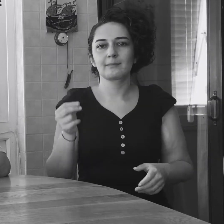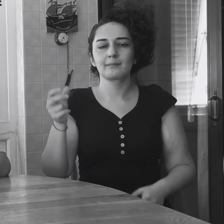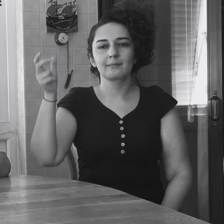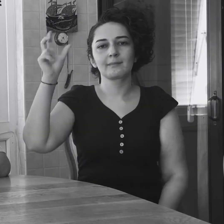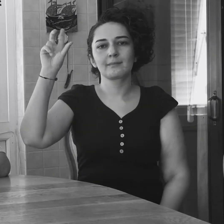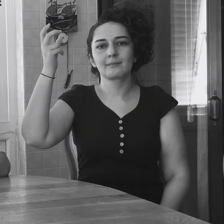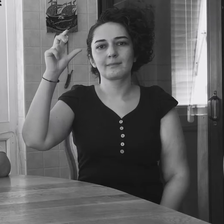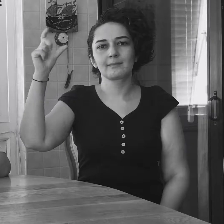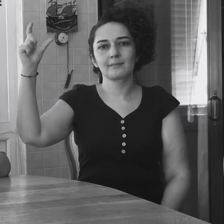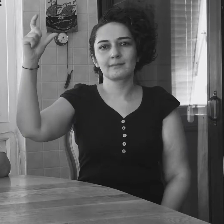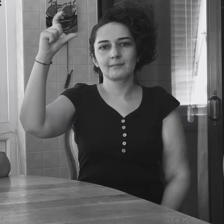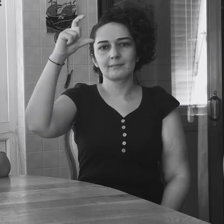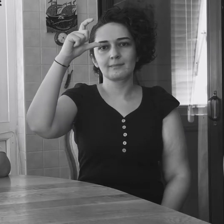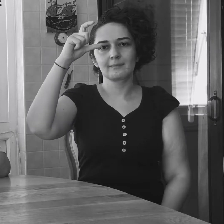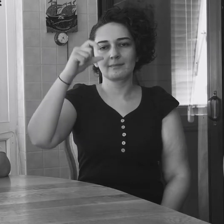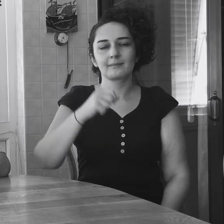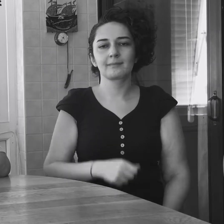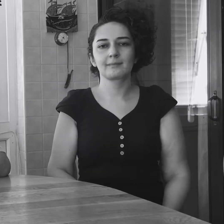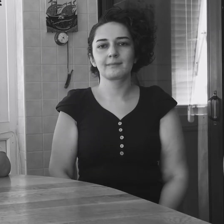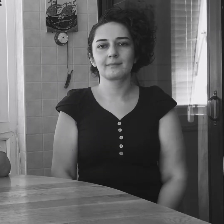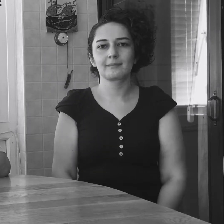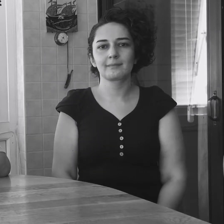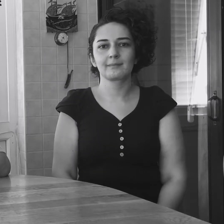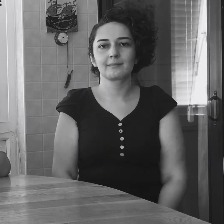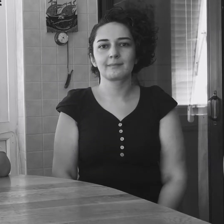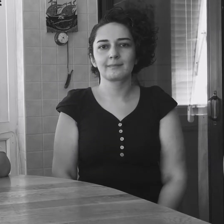olsun, güneşle ay.